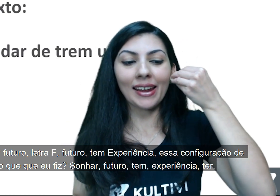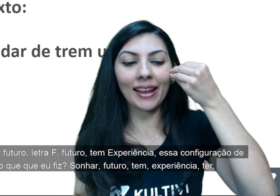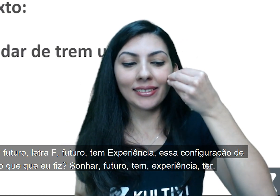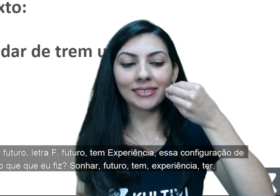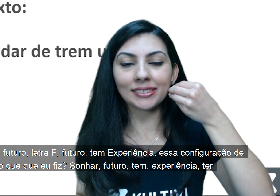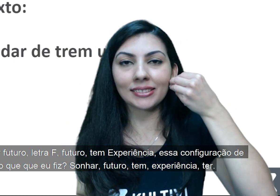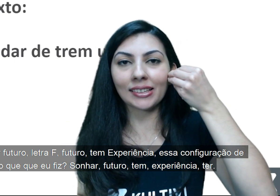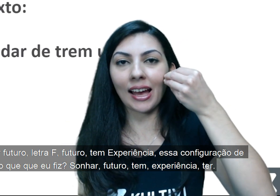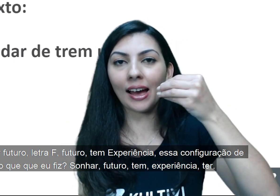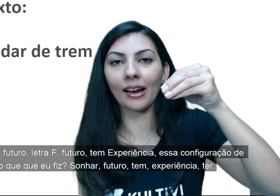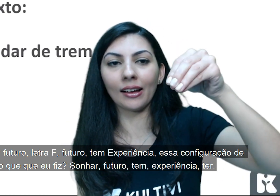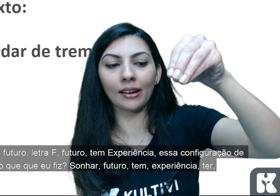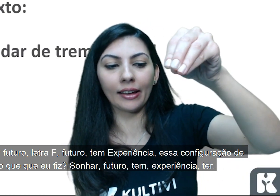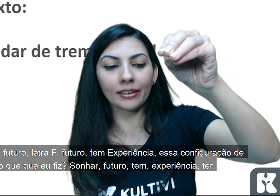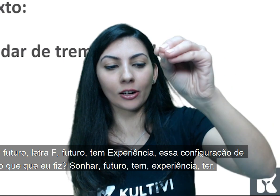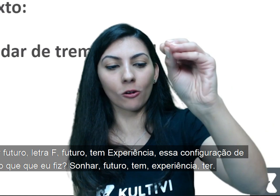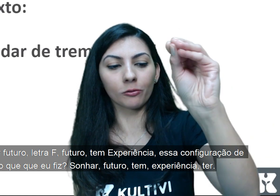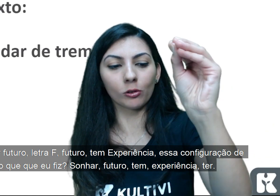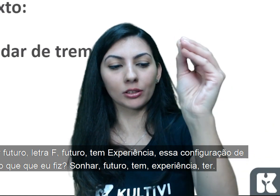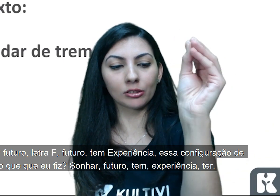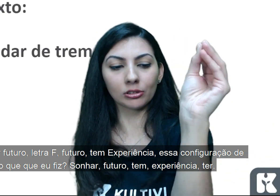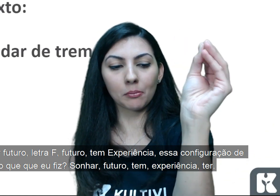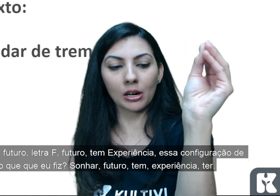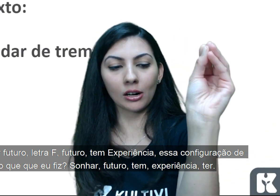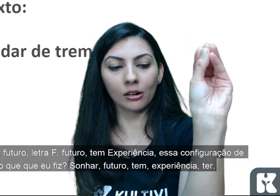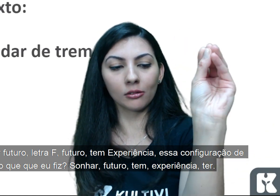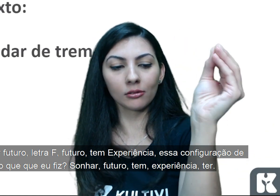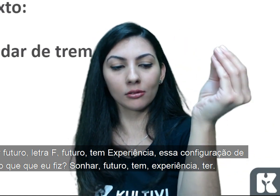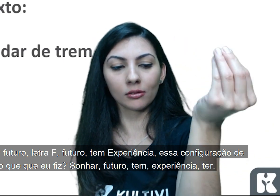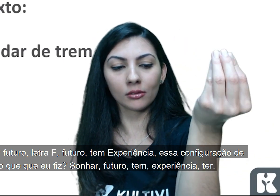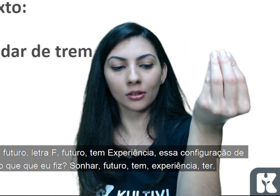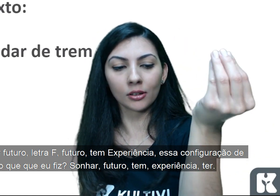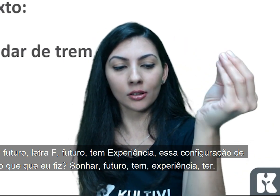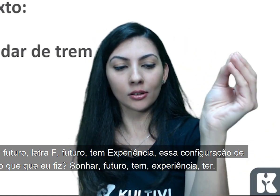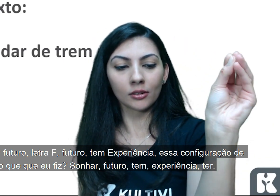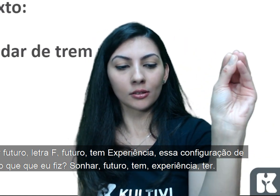Experiência Essa configuração de mão